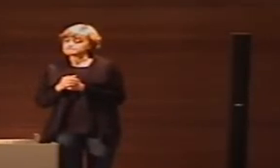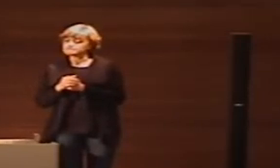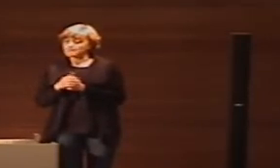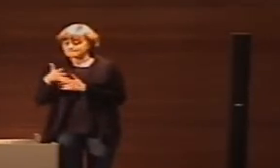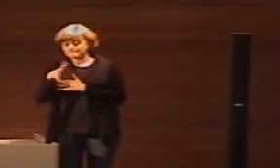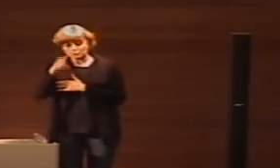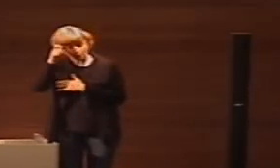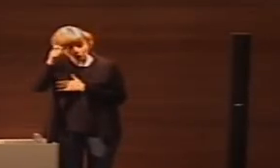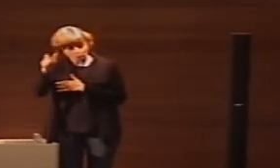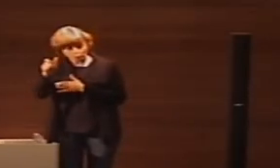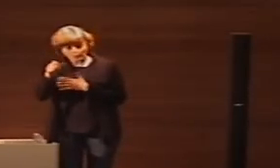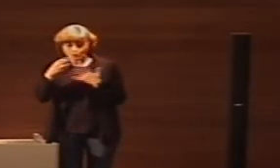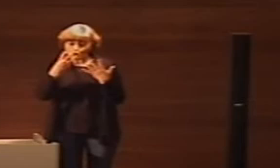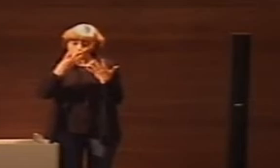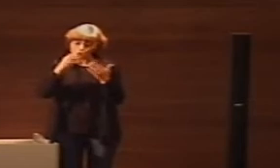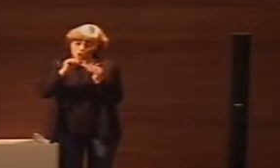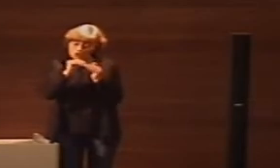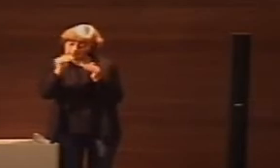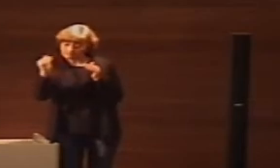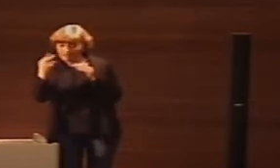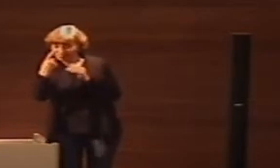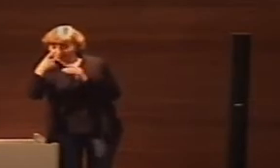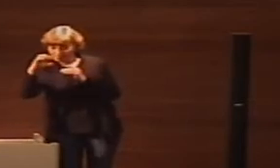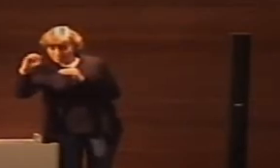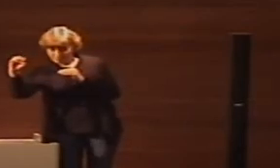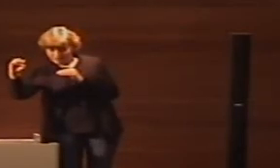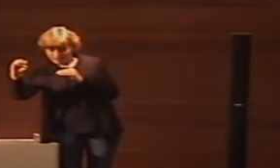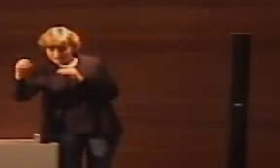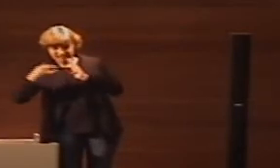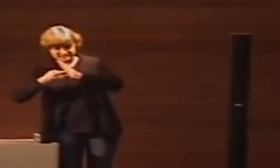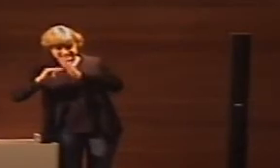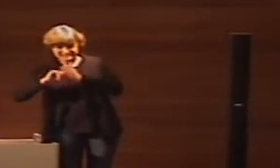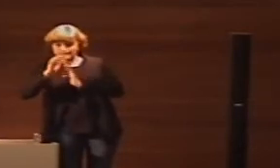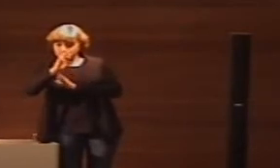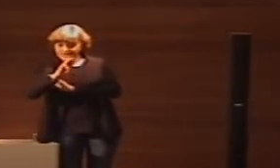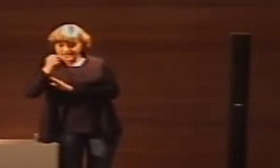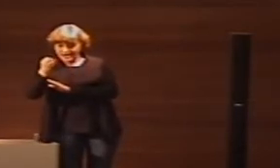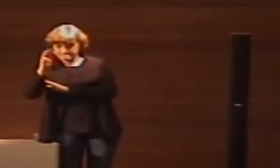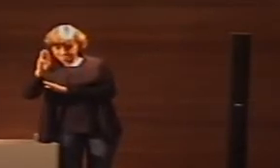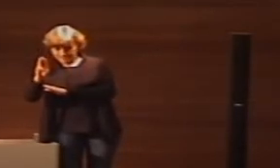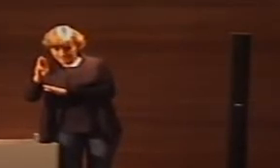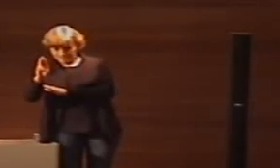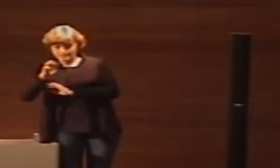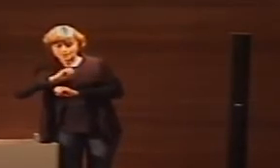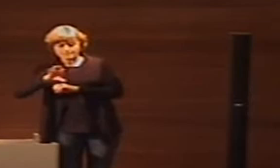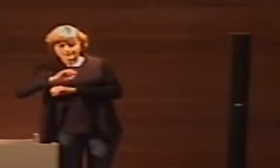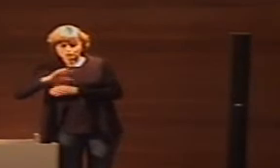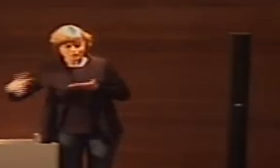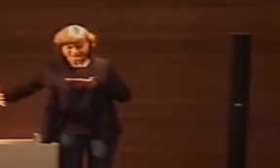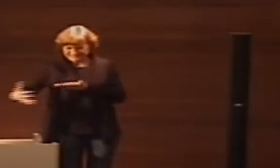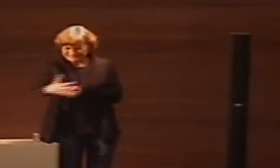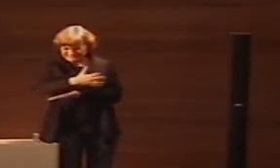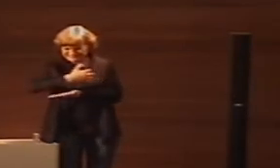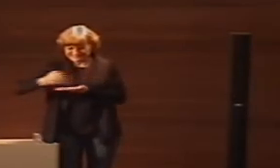los municipios que tenían el sistema. Los niveles de recogida selectiva bruta, como decía, son 20 y tantos puntos superiores